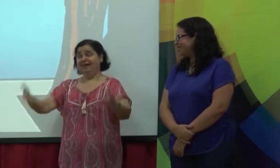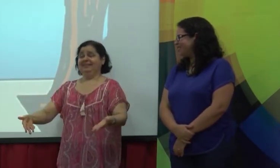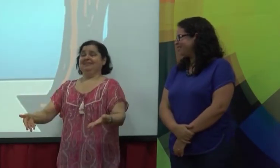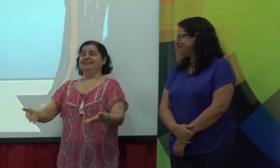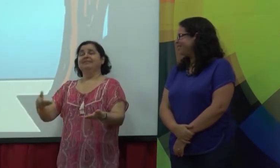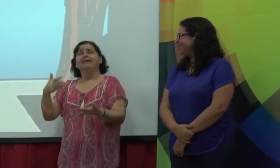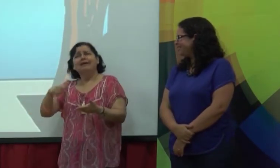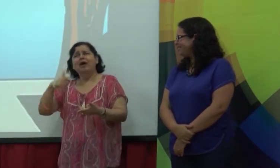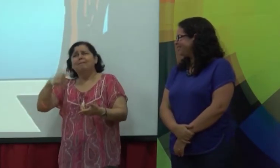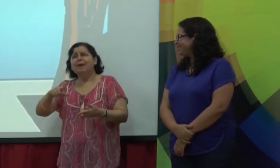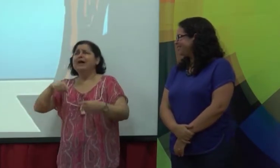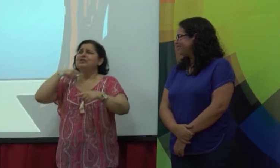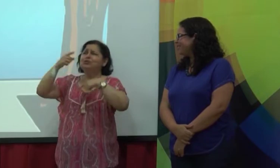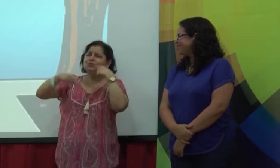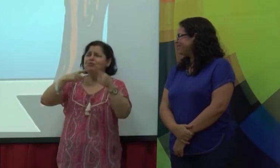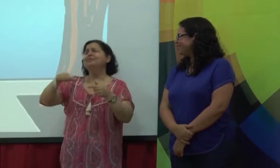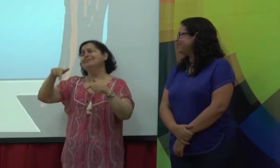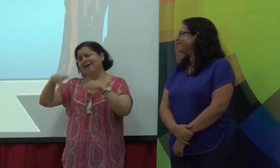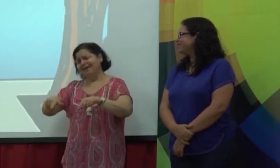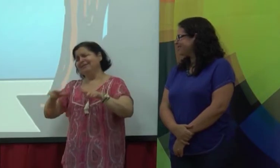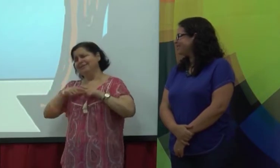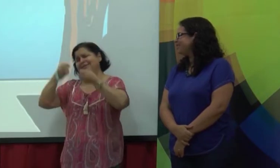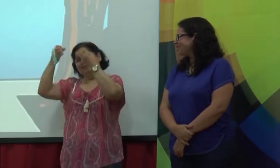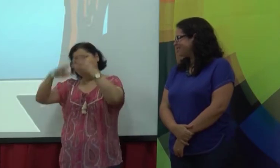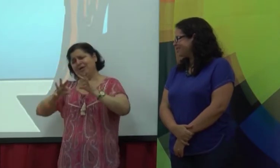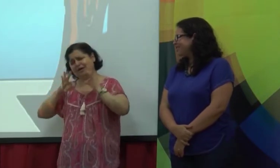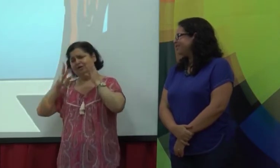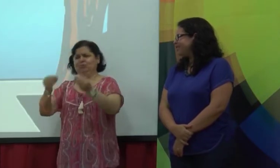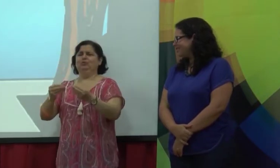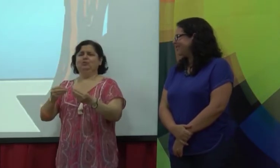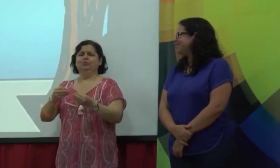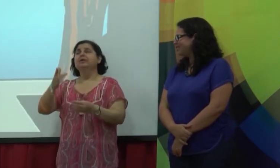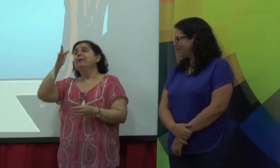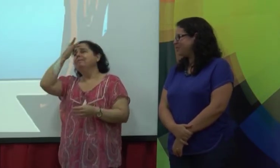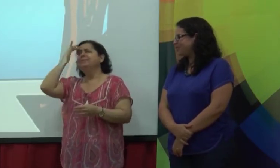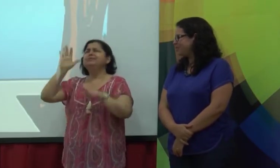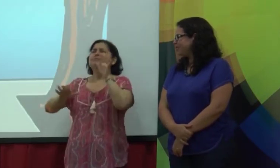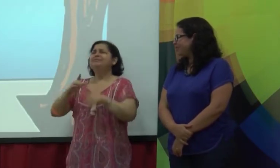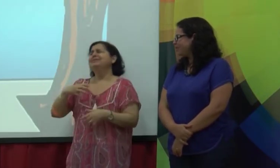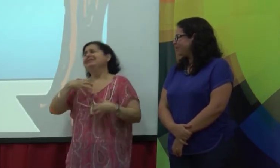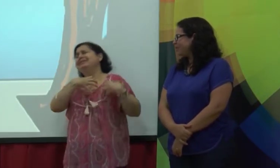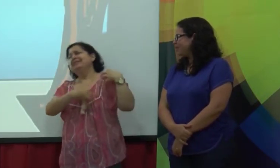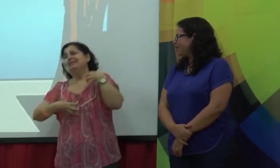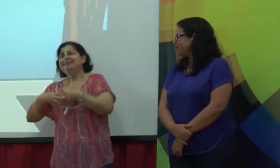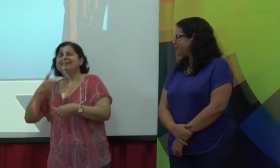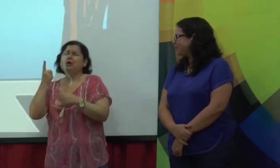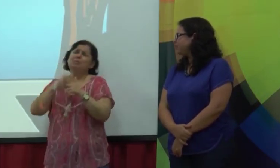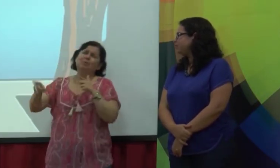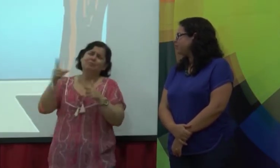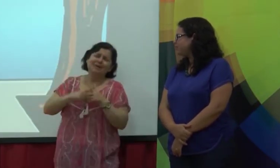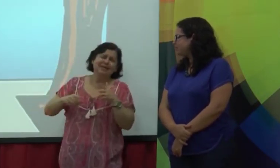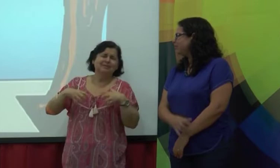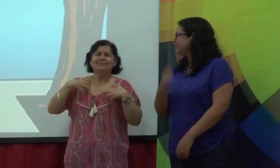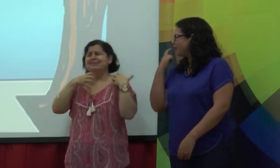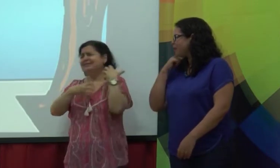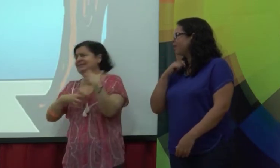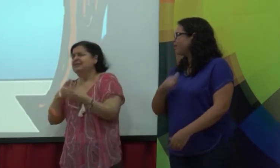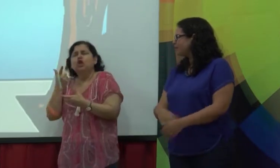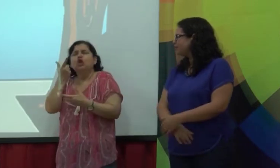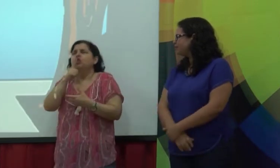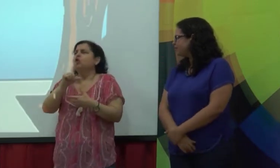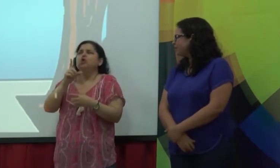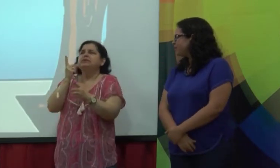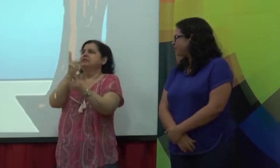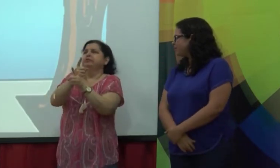Então, no centro espírita, como esse aqui, vamos conhecer a doutrina espírita. Aqui será explicada o que é a doutrina